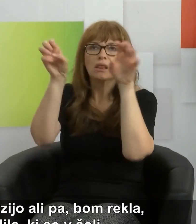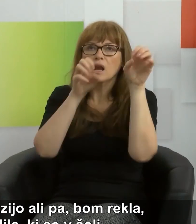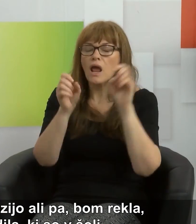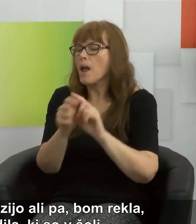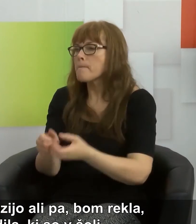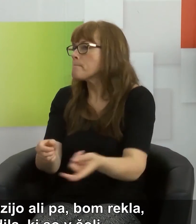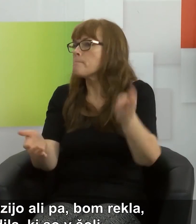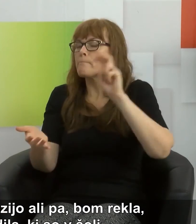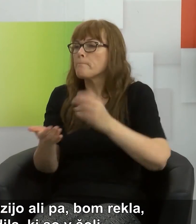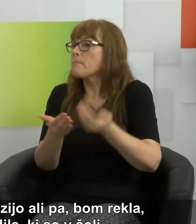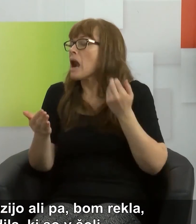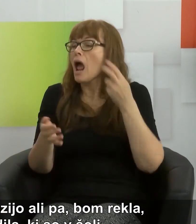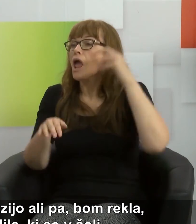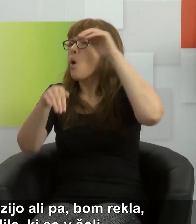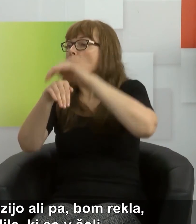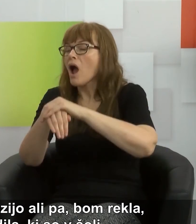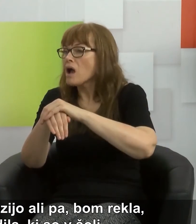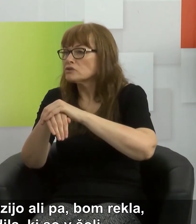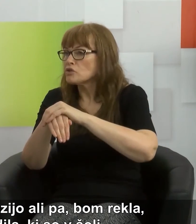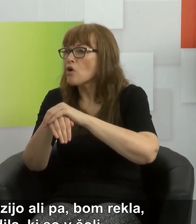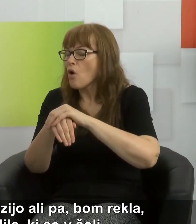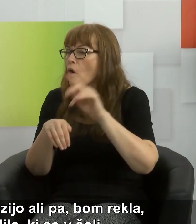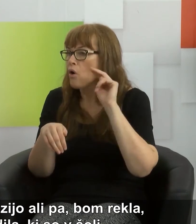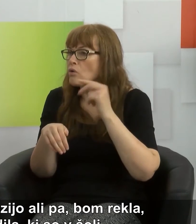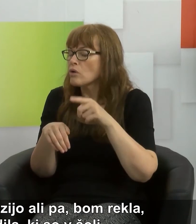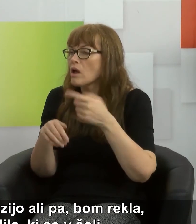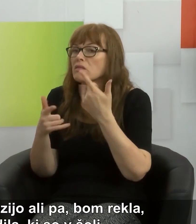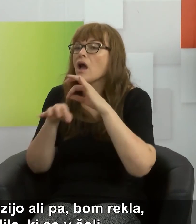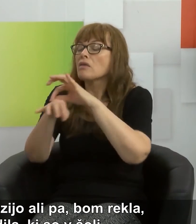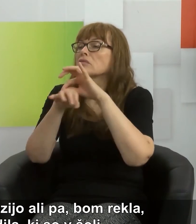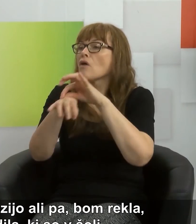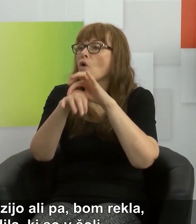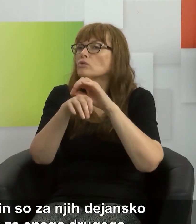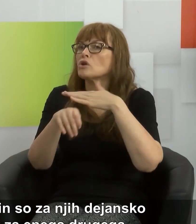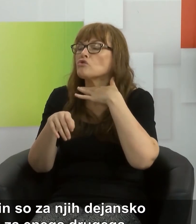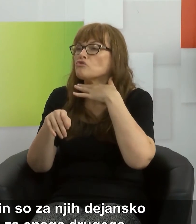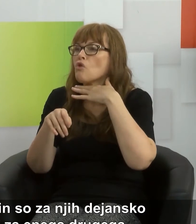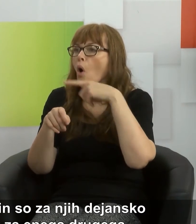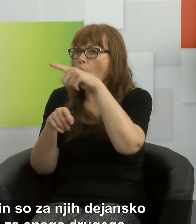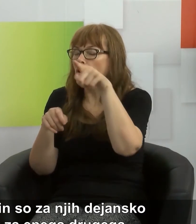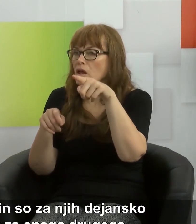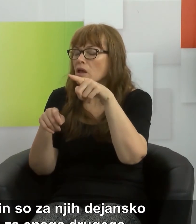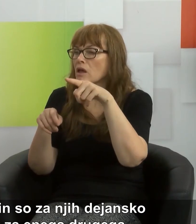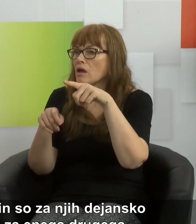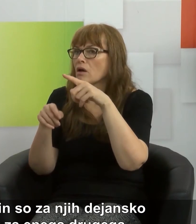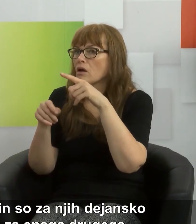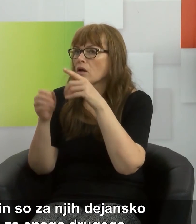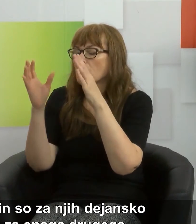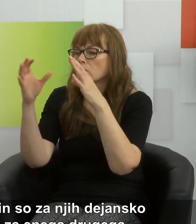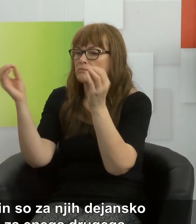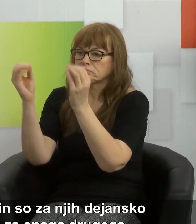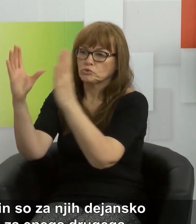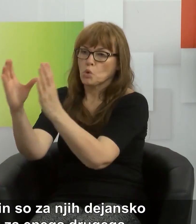prej opazijo, ali pa bom rekla, ko so neka navodila, ki so v šoli dosti bolj